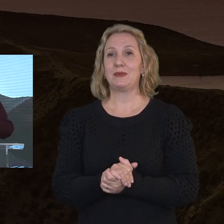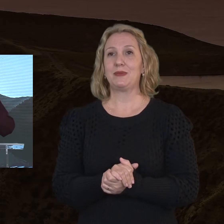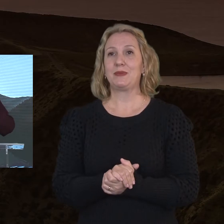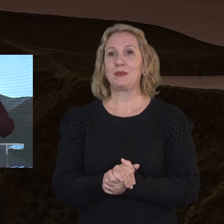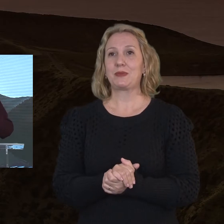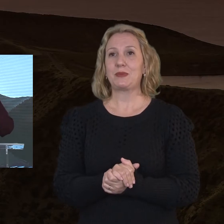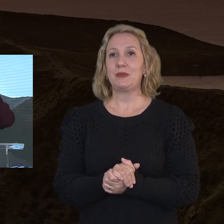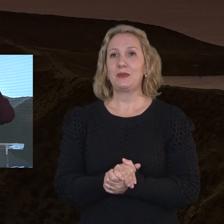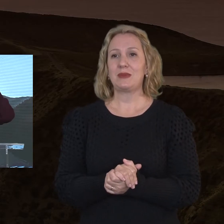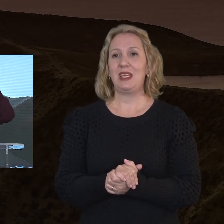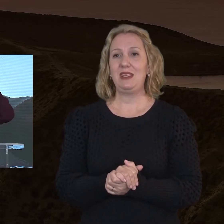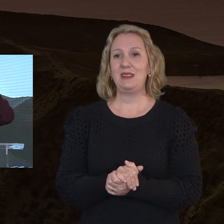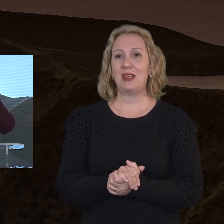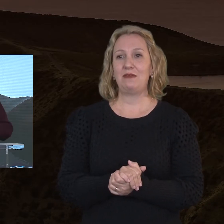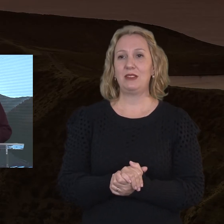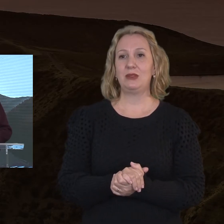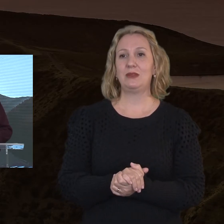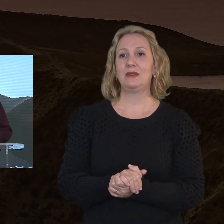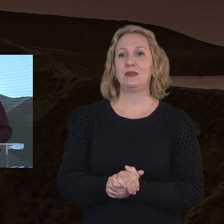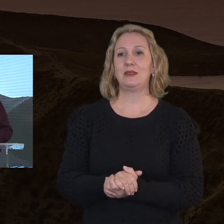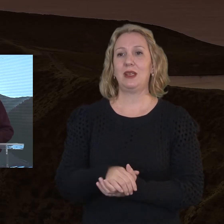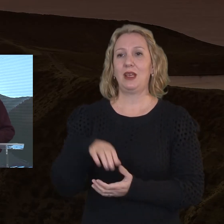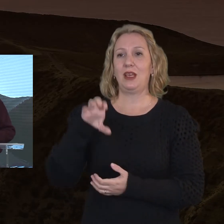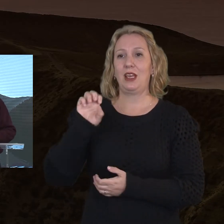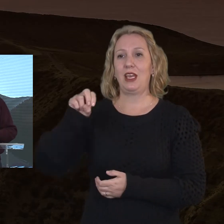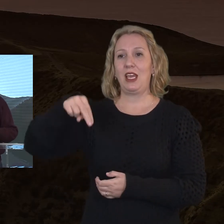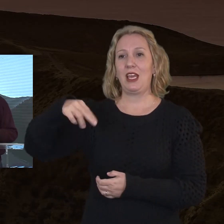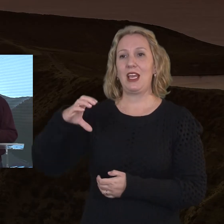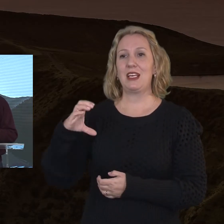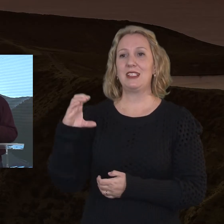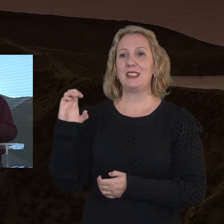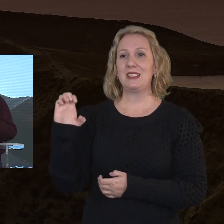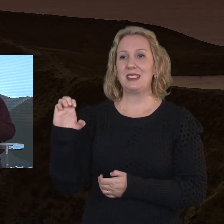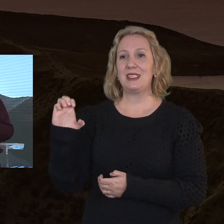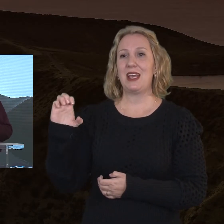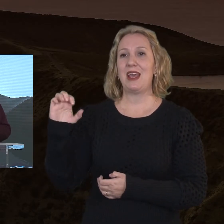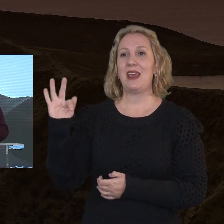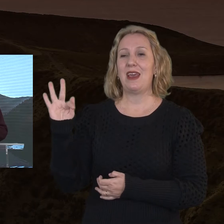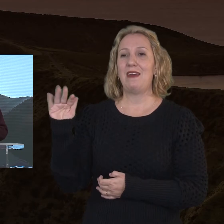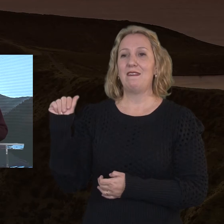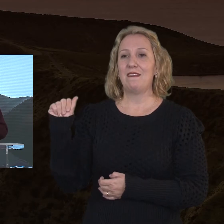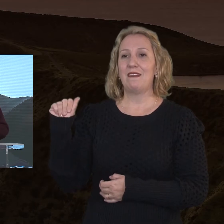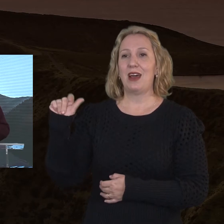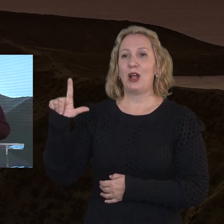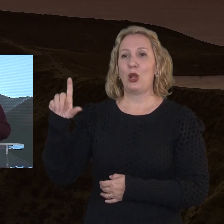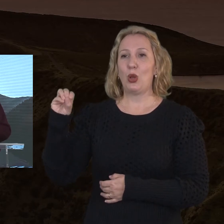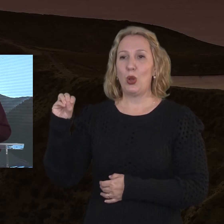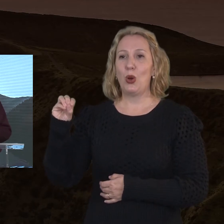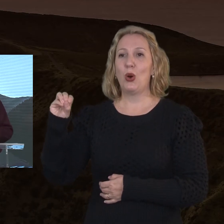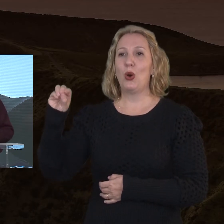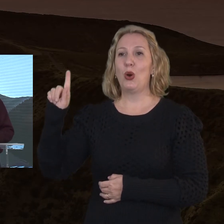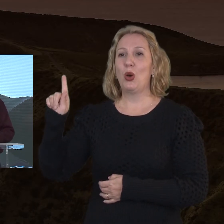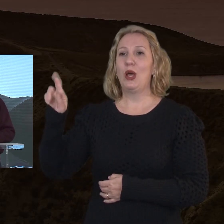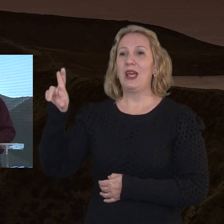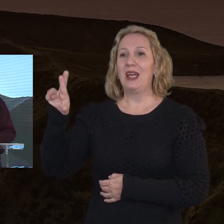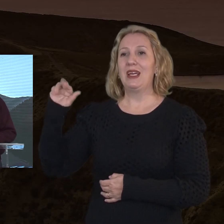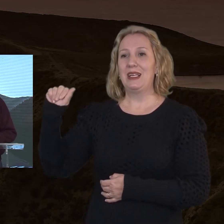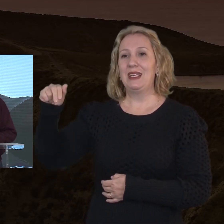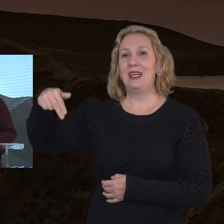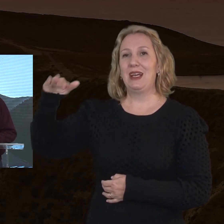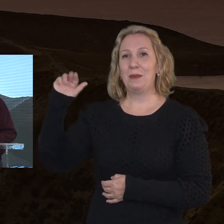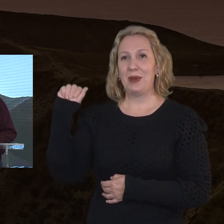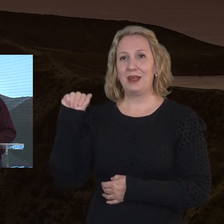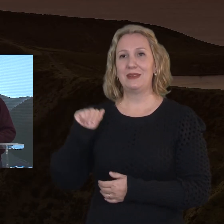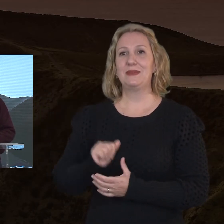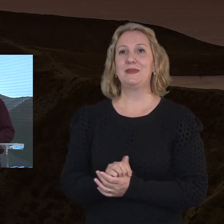faz o encefalograma para ver as ondas do cérebro da cabeça existe a palavra cefaleia dor de cabeça você